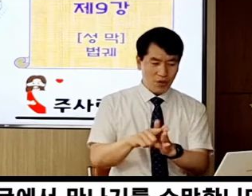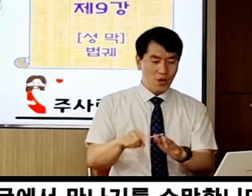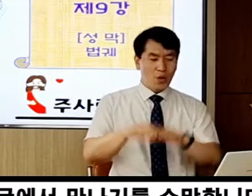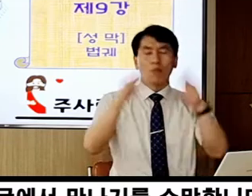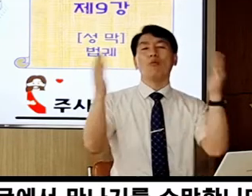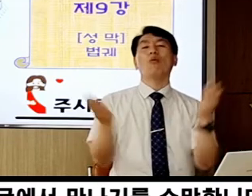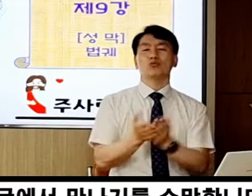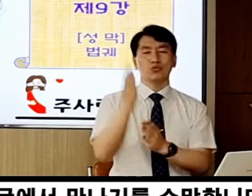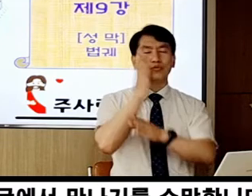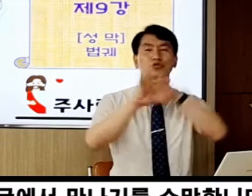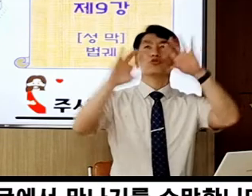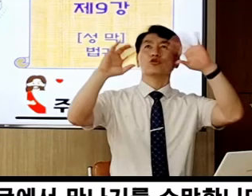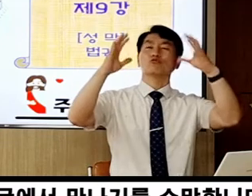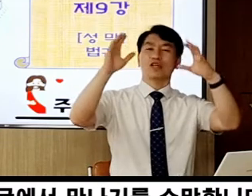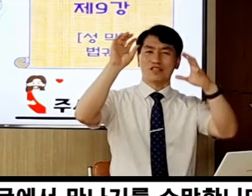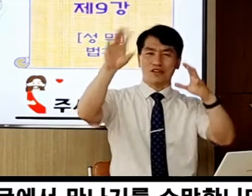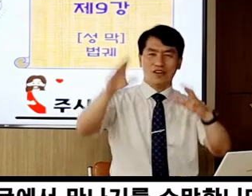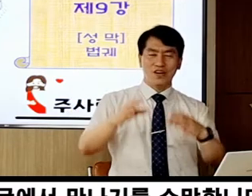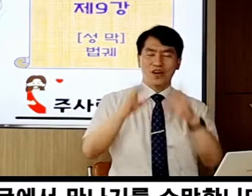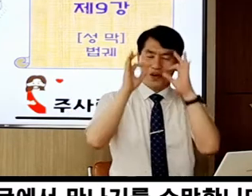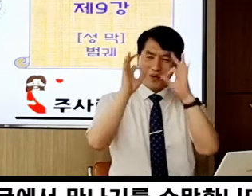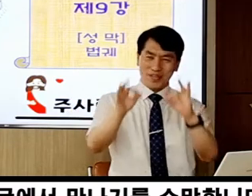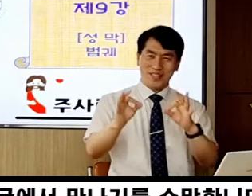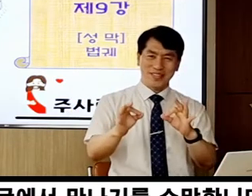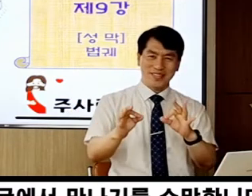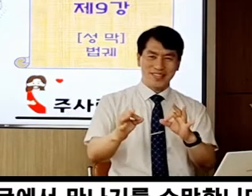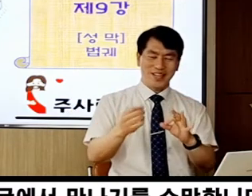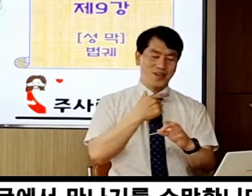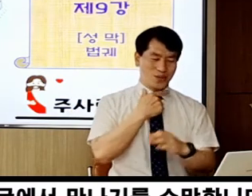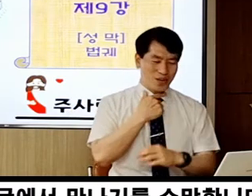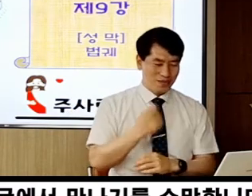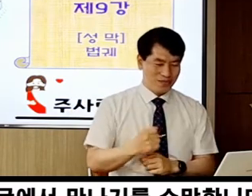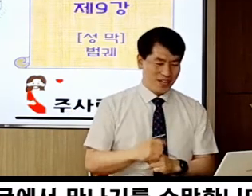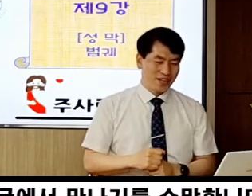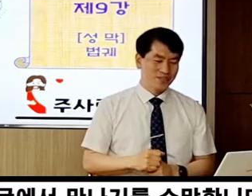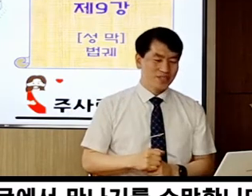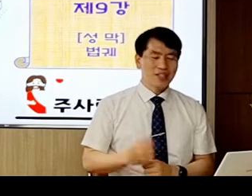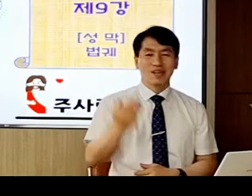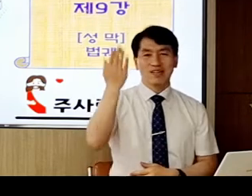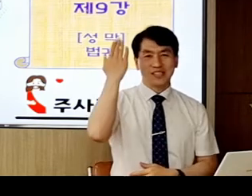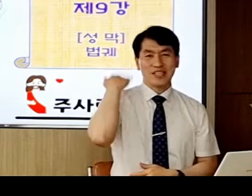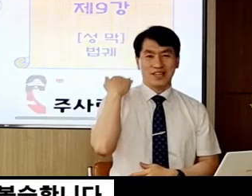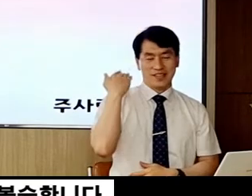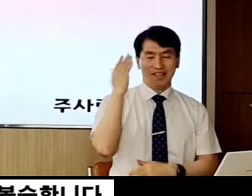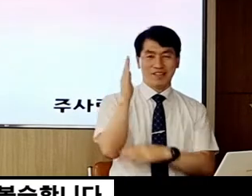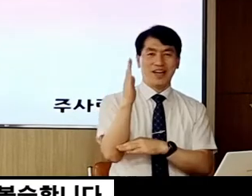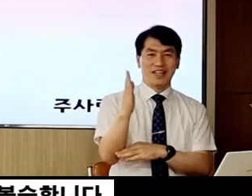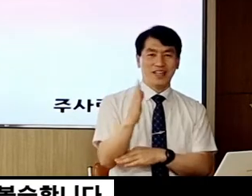믿어 모두 천국에서 뵙기를 소망합니다. 지난